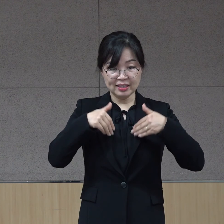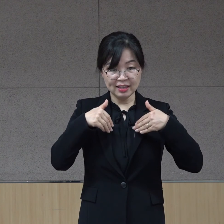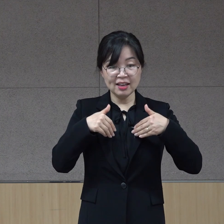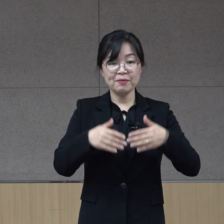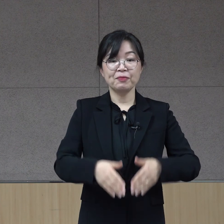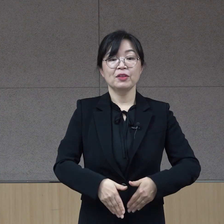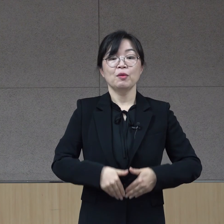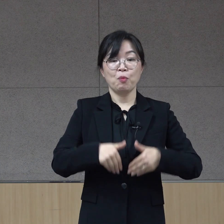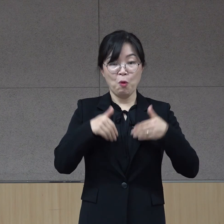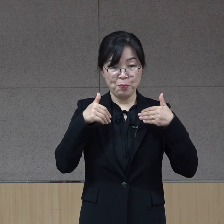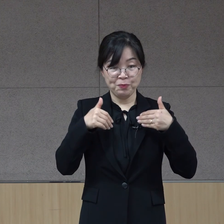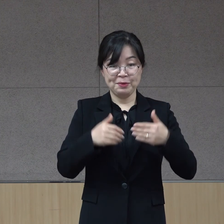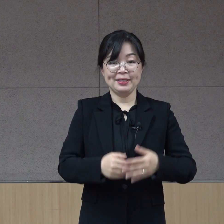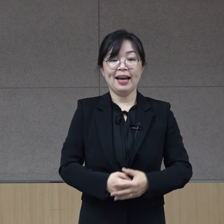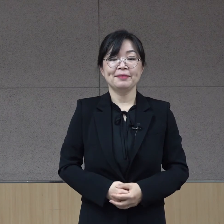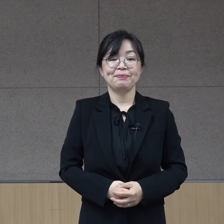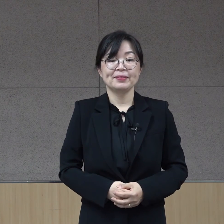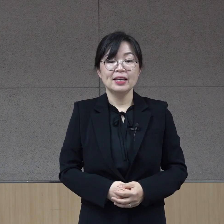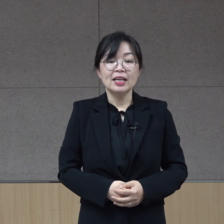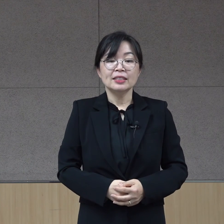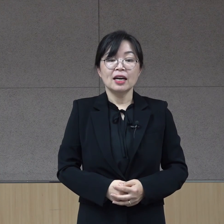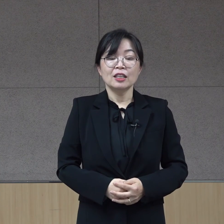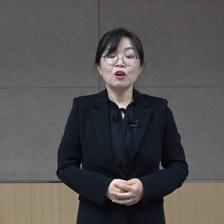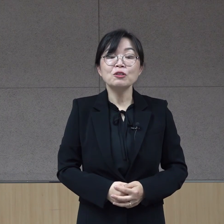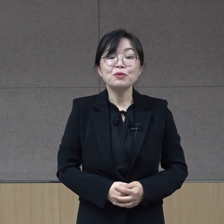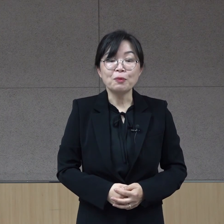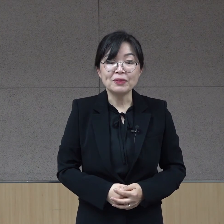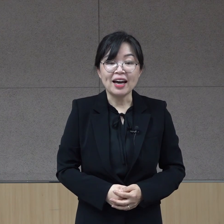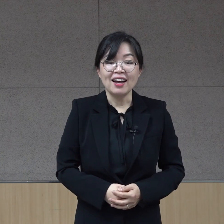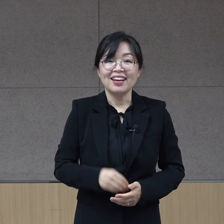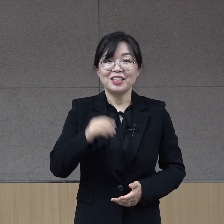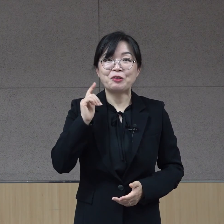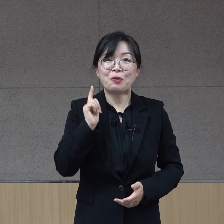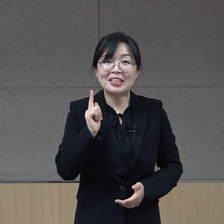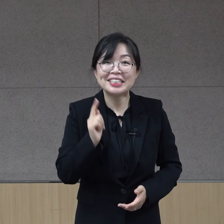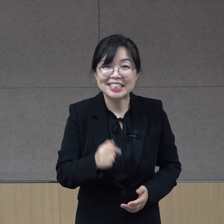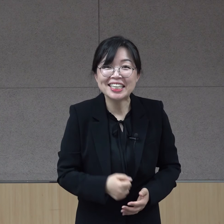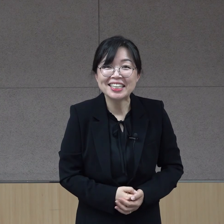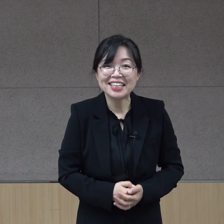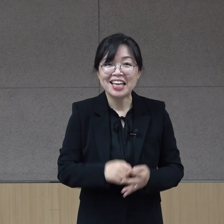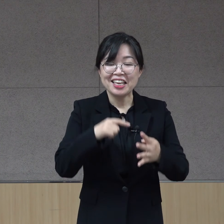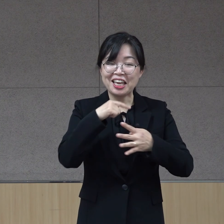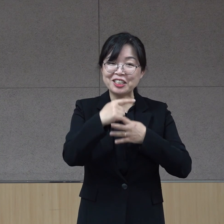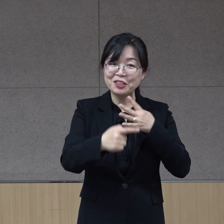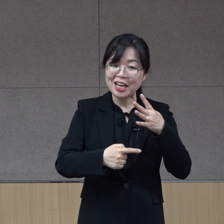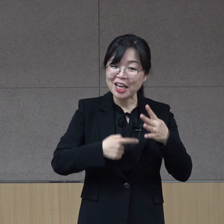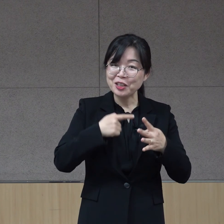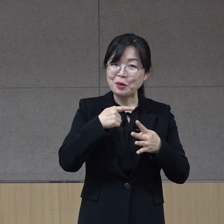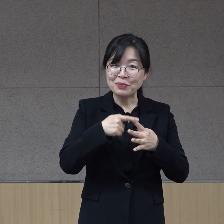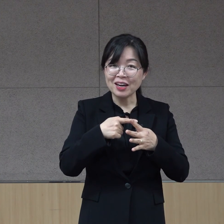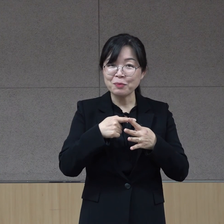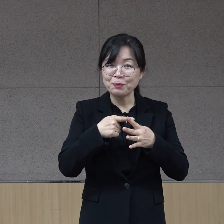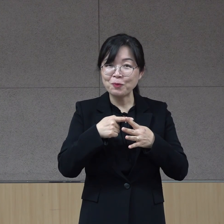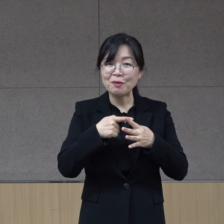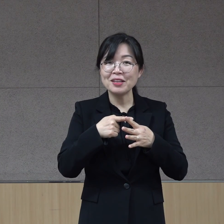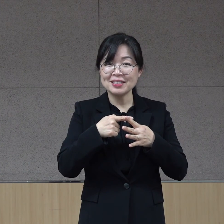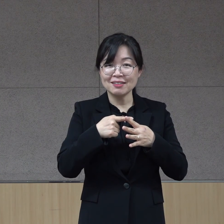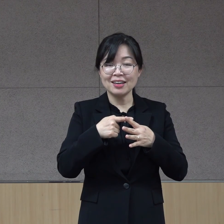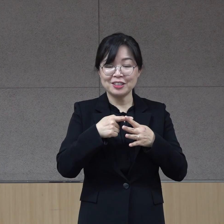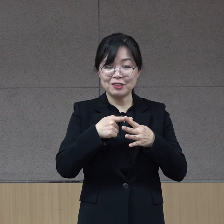따뜻하다, 봄입니다. 자, 여름 덥다. 이것도 왠지 계절에 덥다가 포함되어 있을 것 같죠?